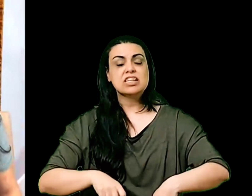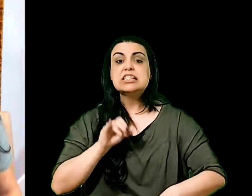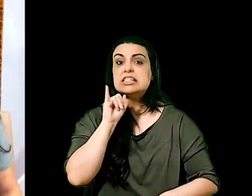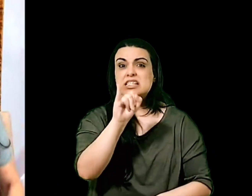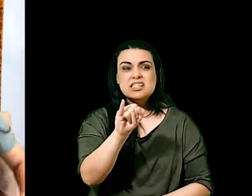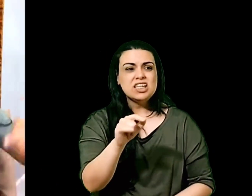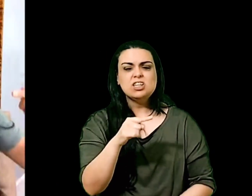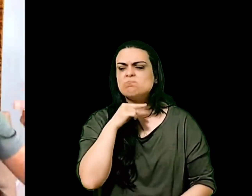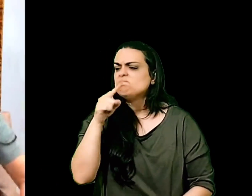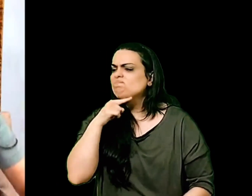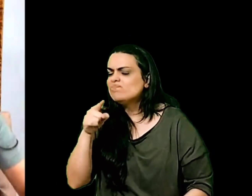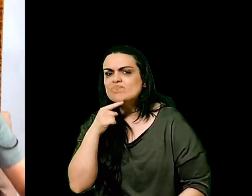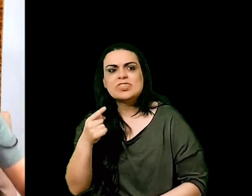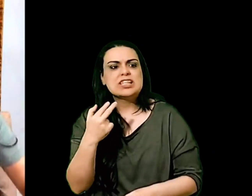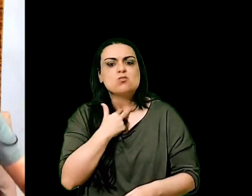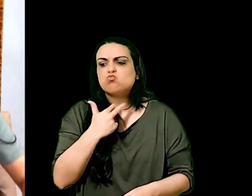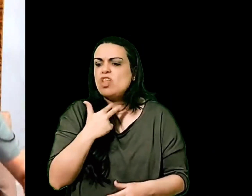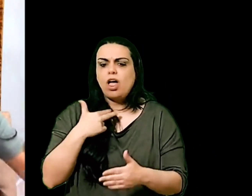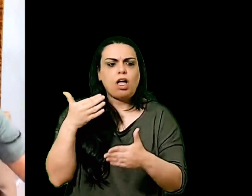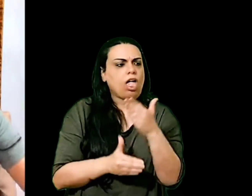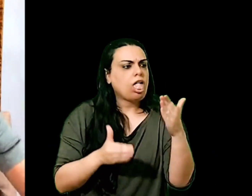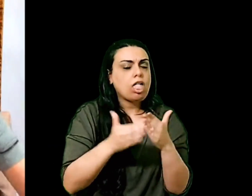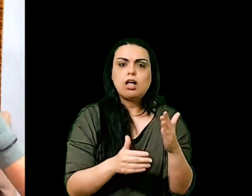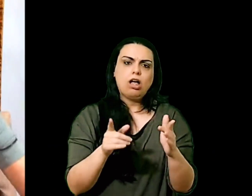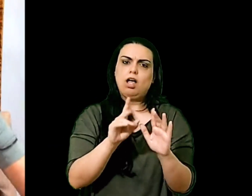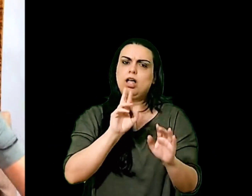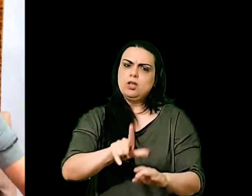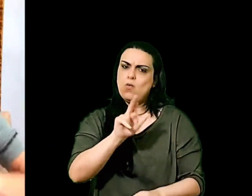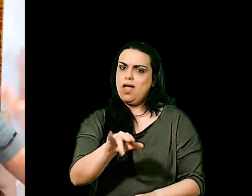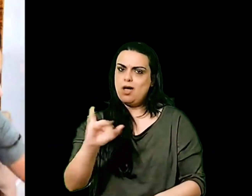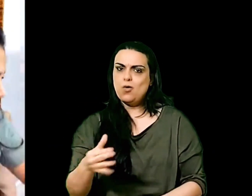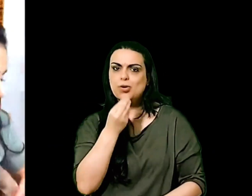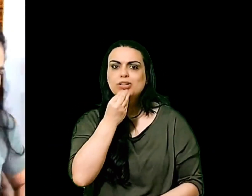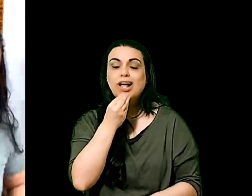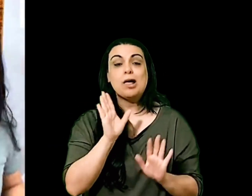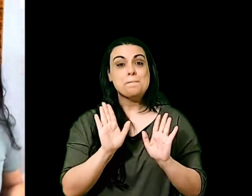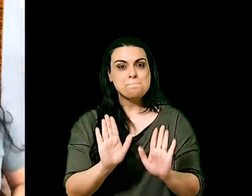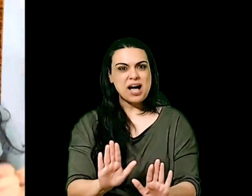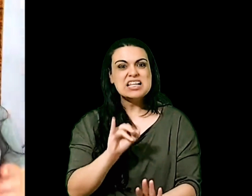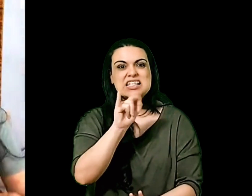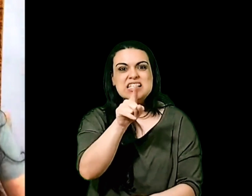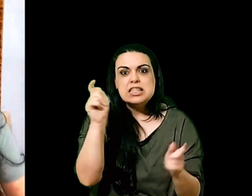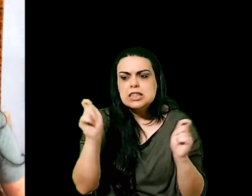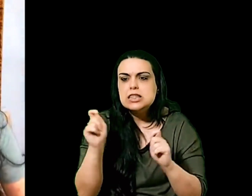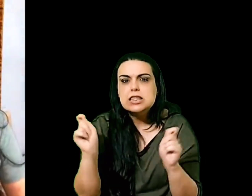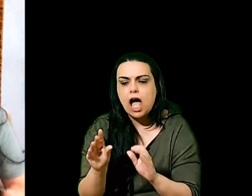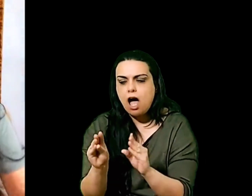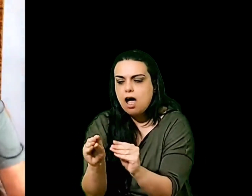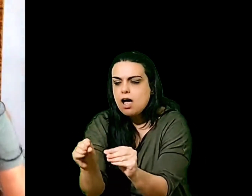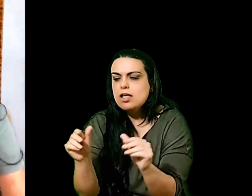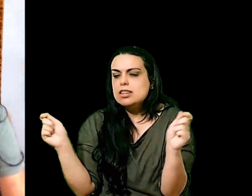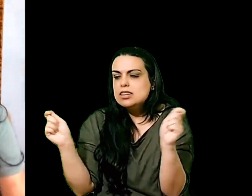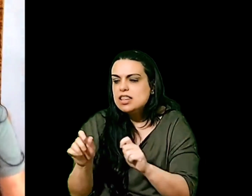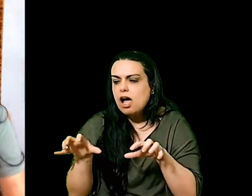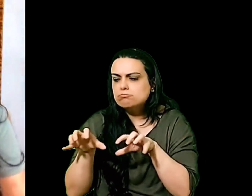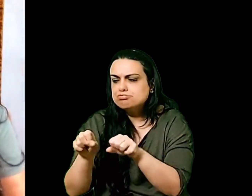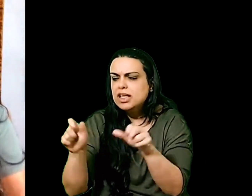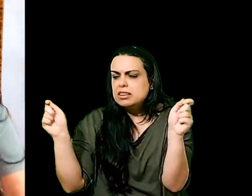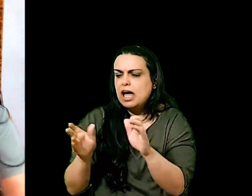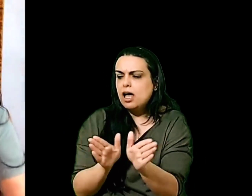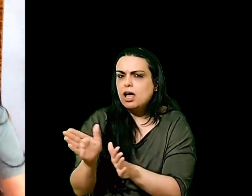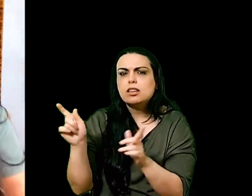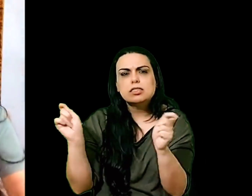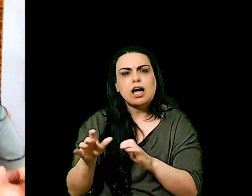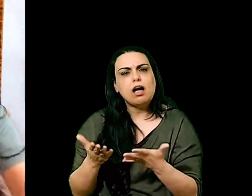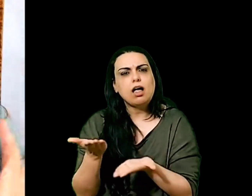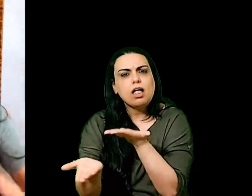possibilidade. Se não tem acesso, se não tem jeito de entrar, não é oportunidade. Agora, se é acessível,